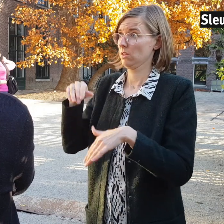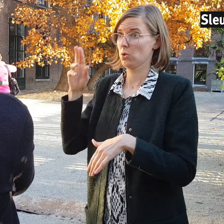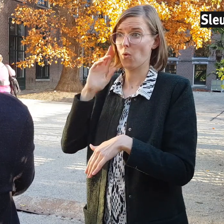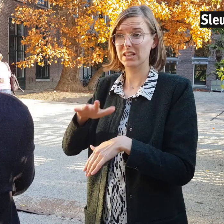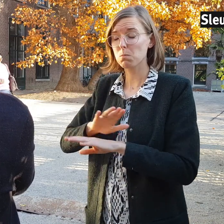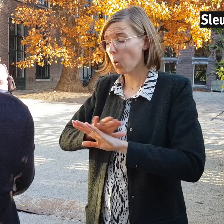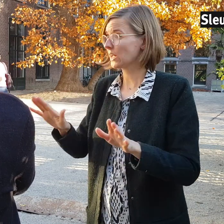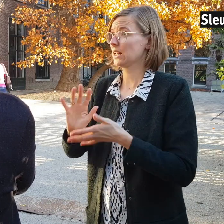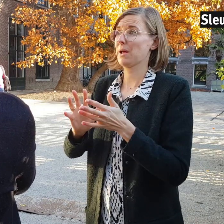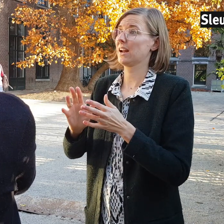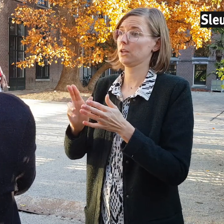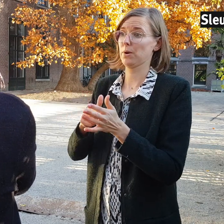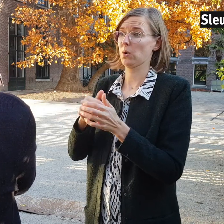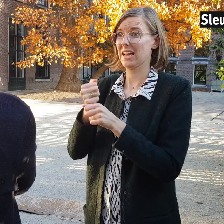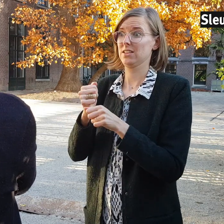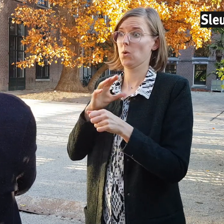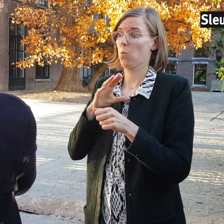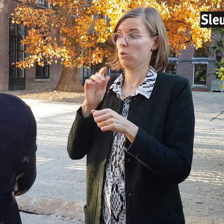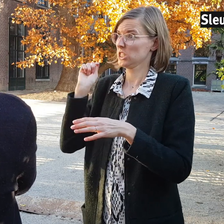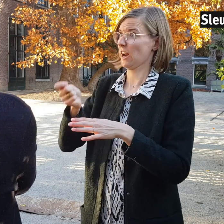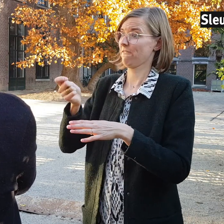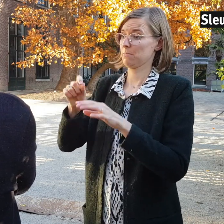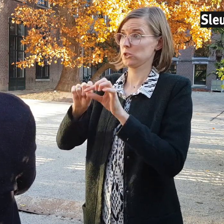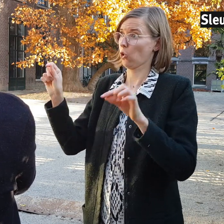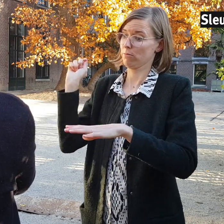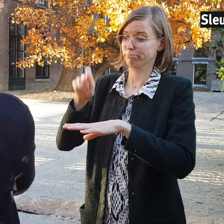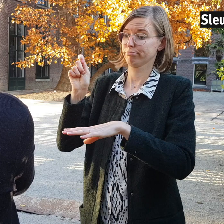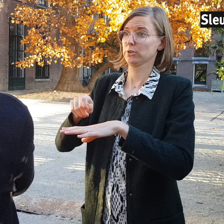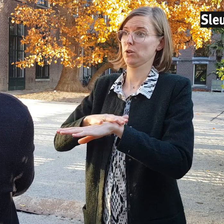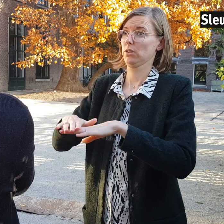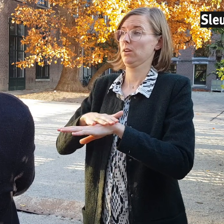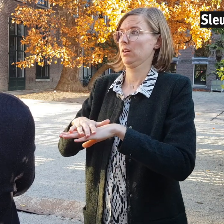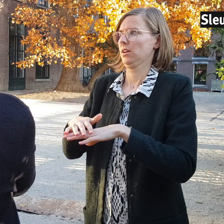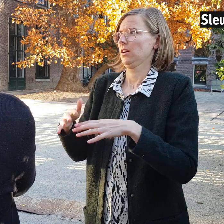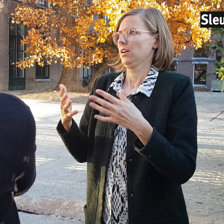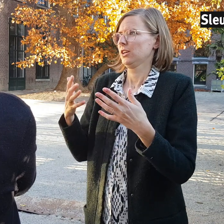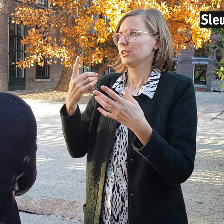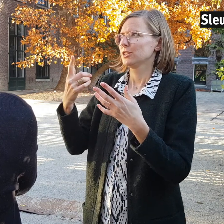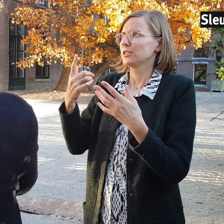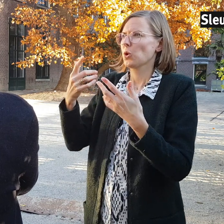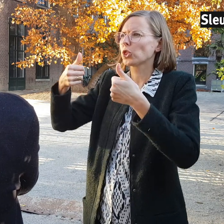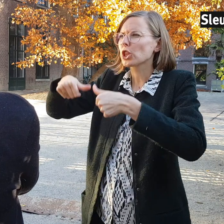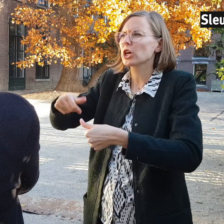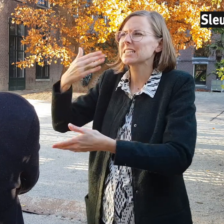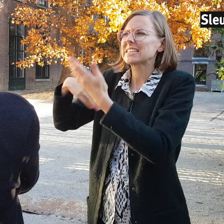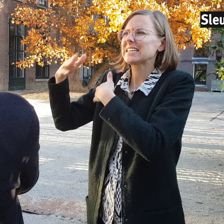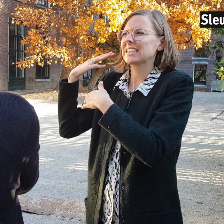in Nederland. Dove kinderen mochten geen gebaren gebruiken en ze kregen zelfs straf, werden op hun vingers geslagen als ze een gebarentaal